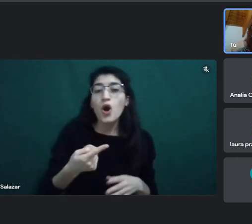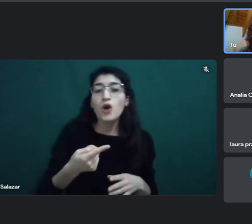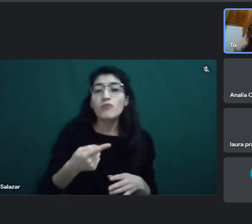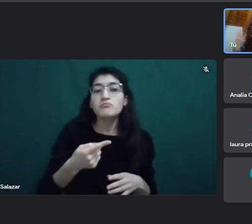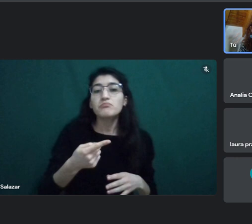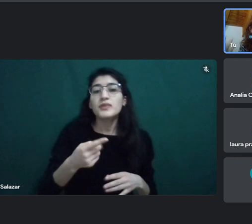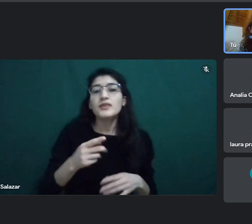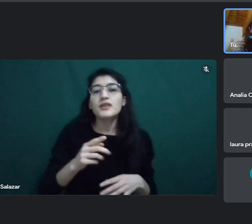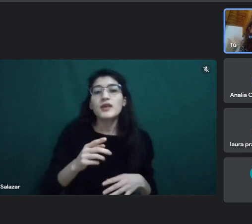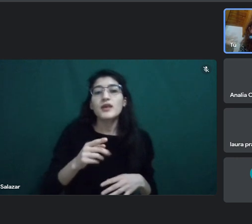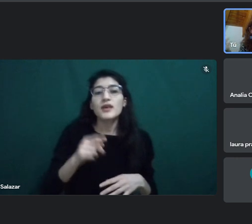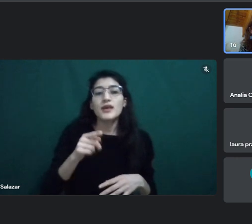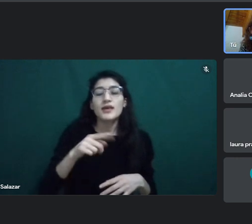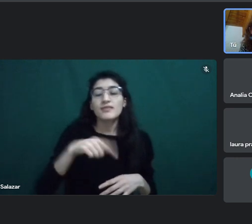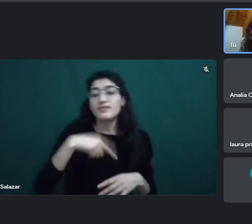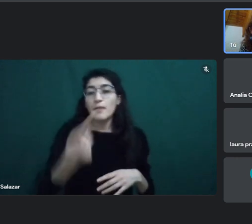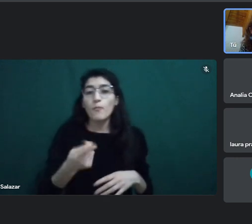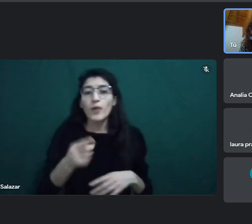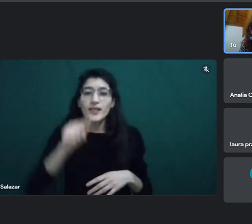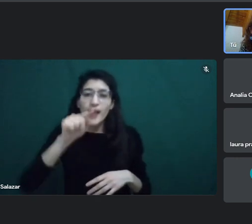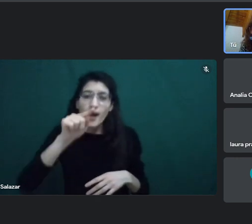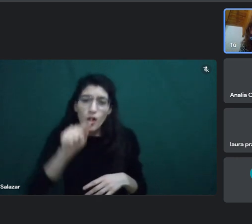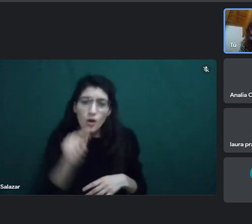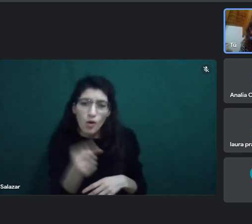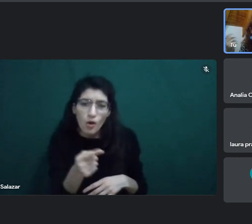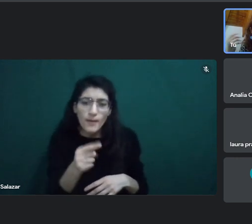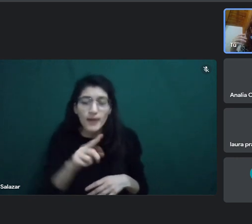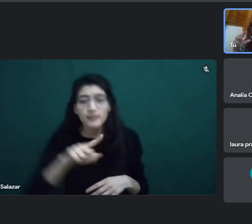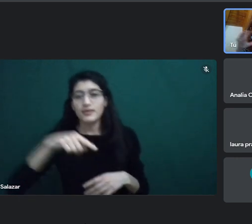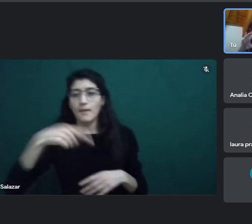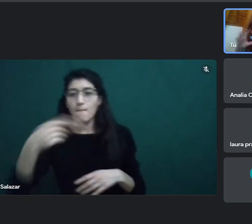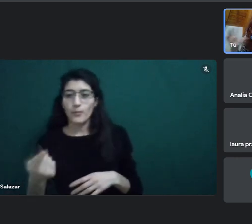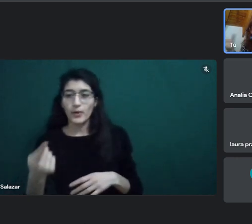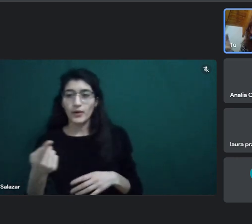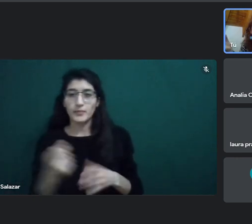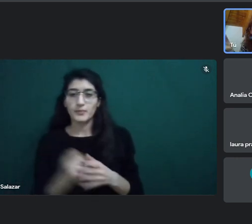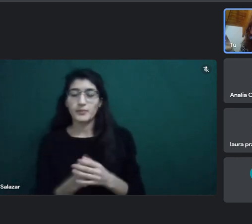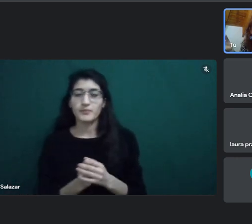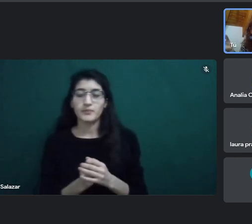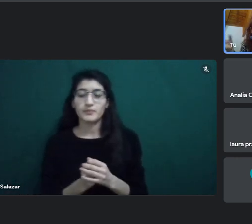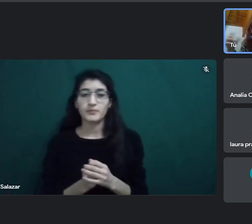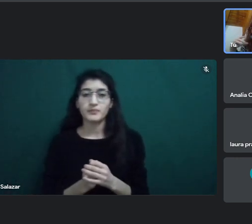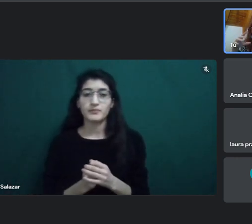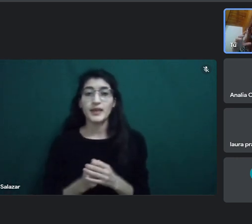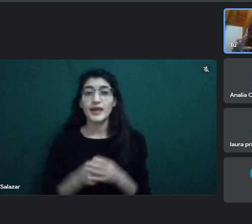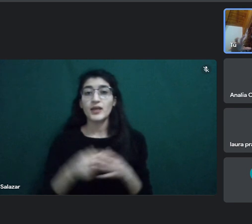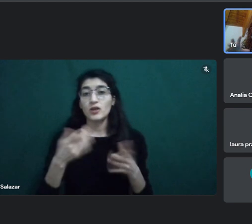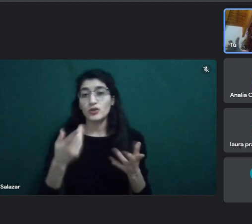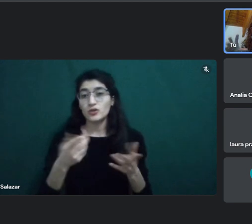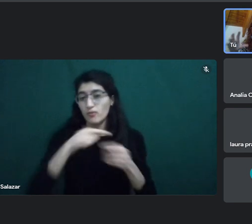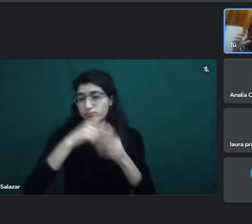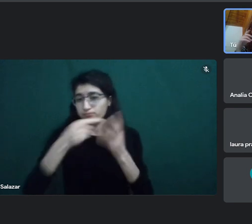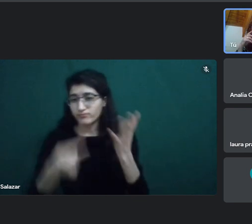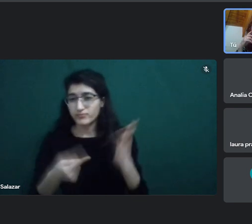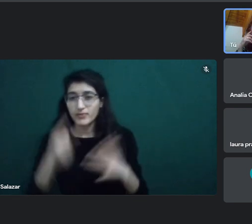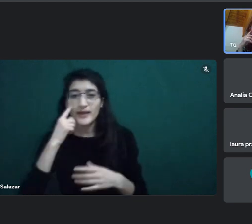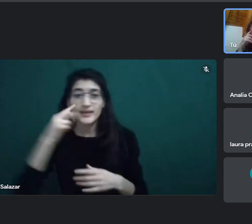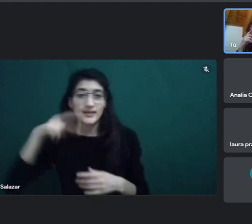el efecto, la consecuencia. Esos eran todos los casos de ING. En esta tarea